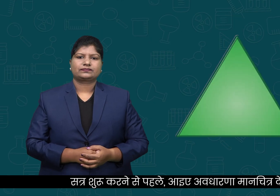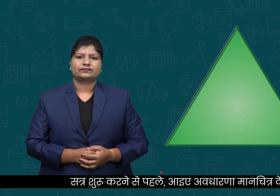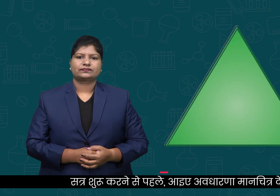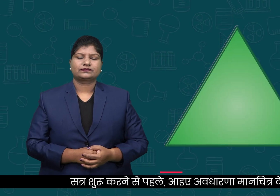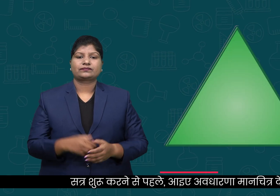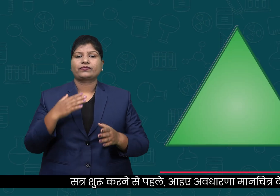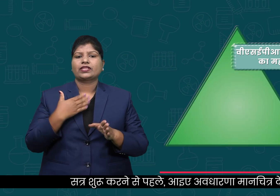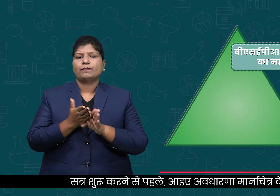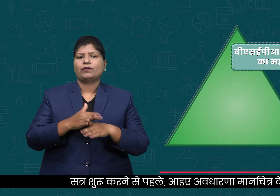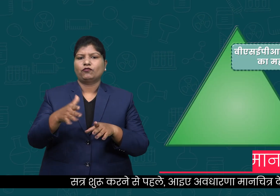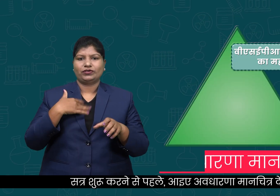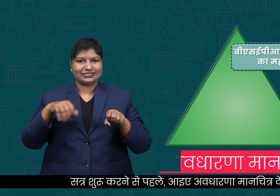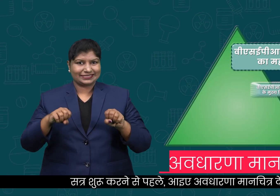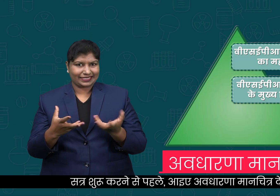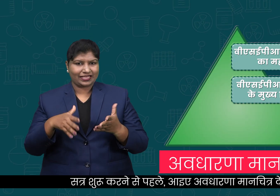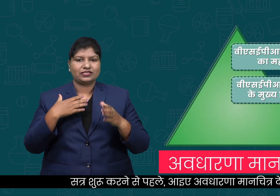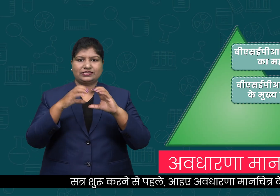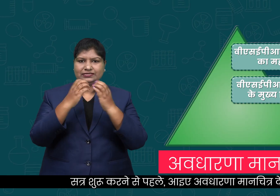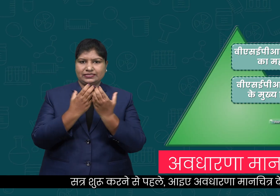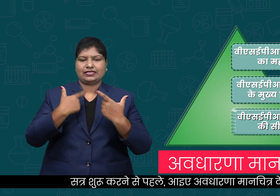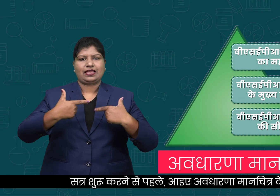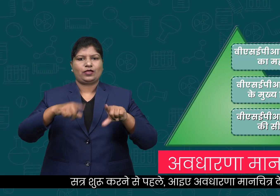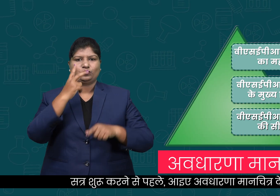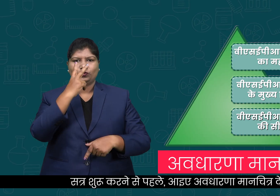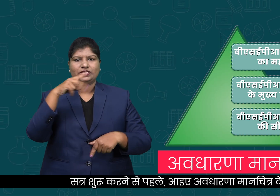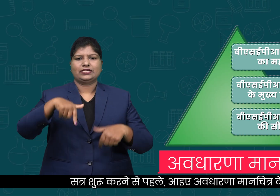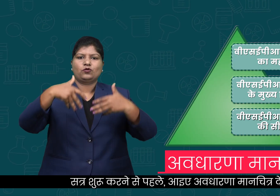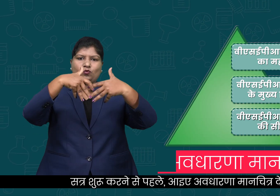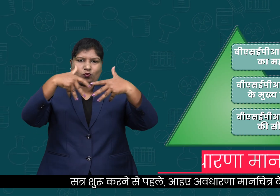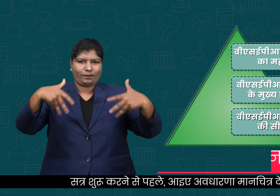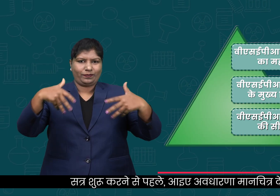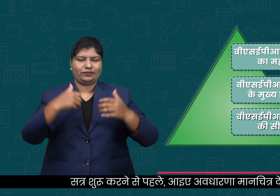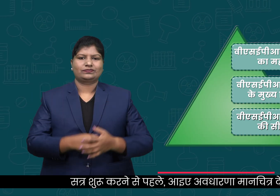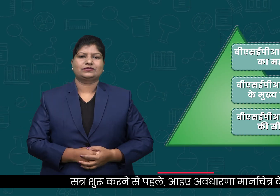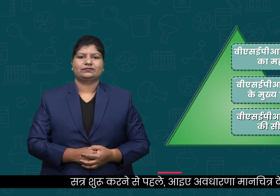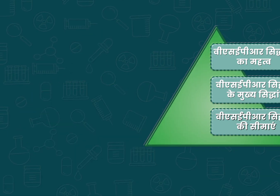सत्र शुरू करने से पहले आइए अवधारणा मानचित्र देखें।